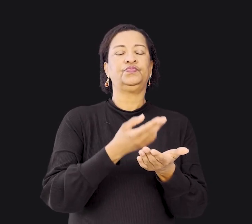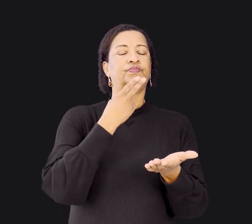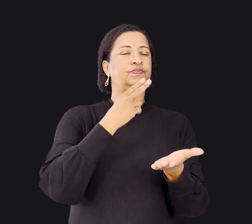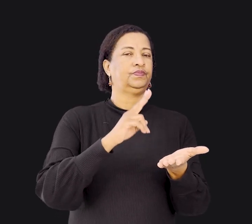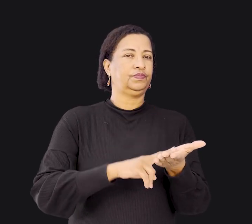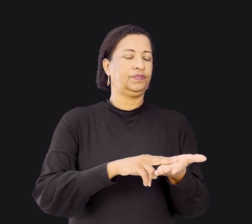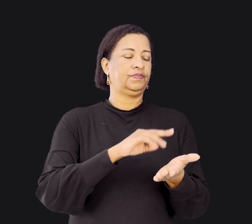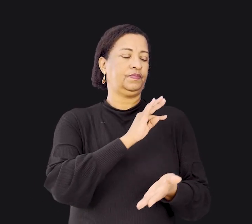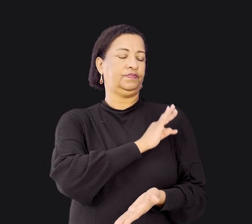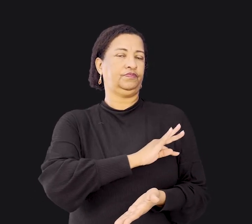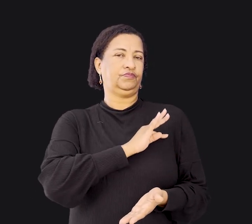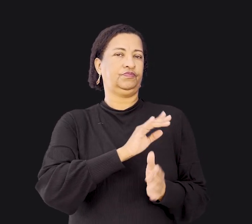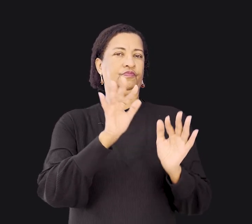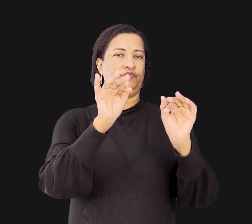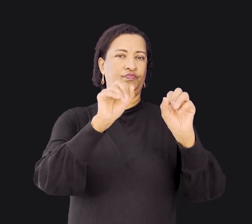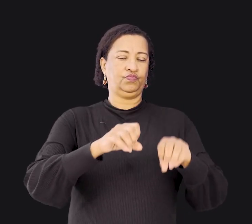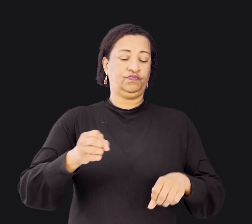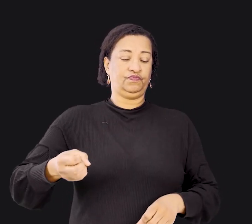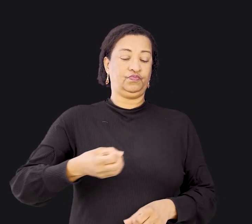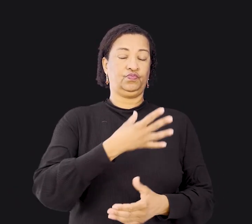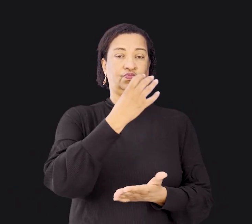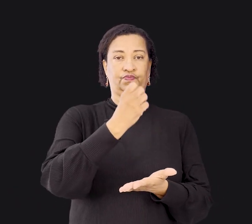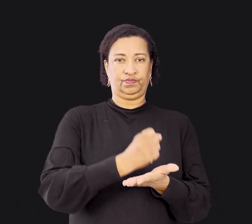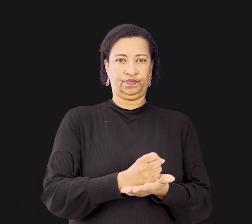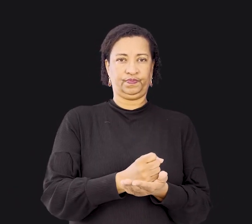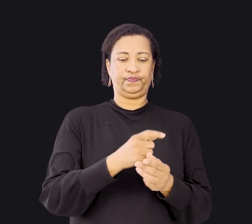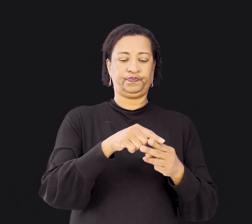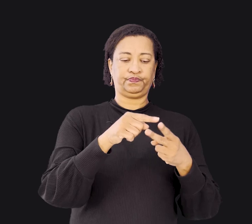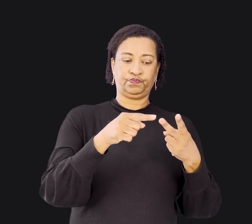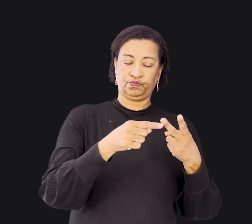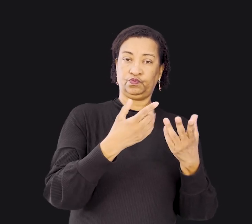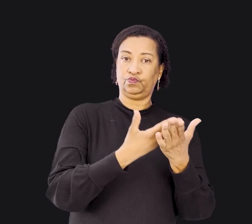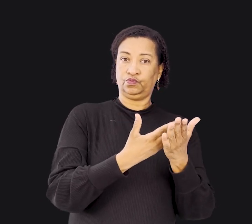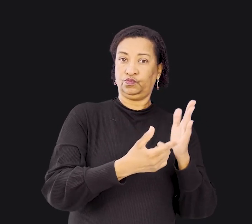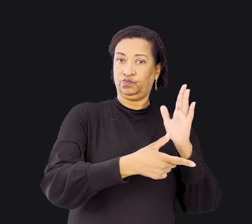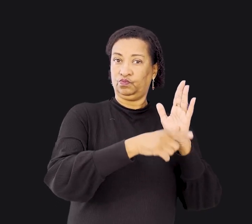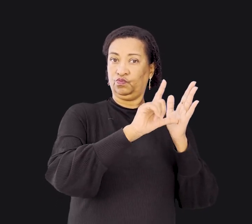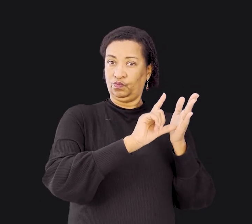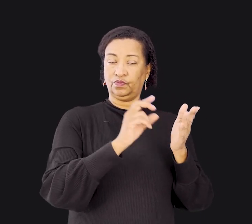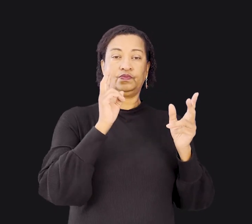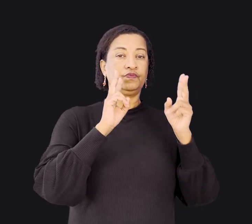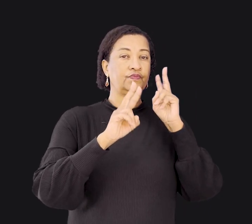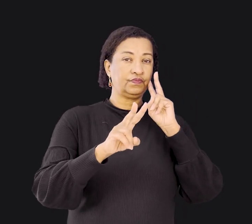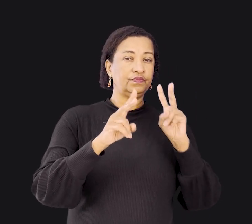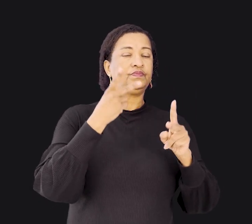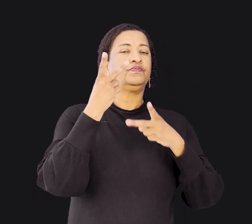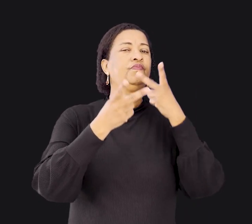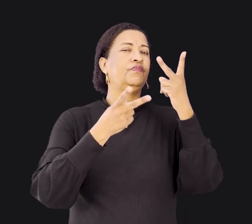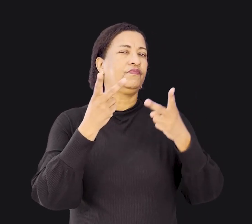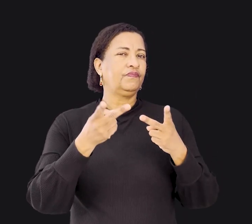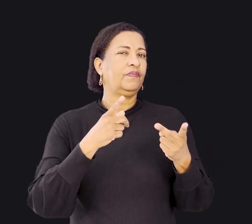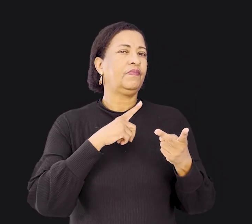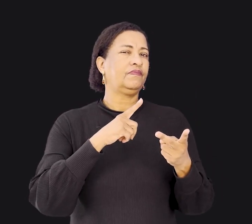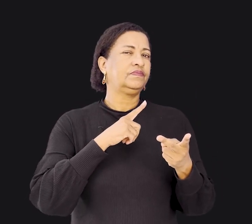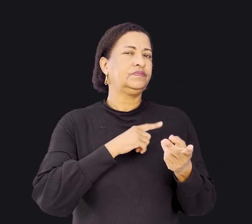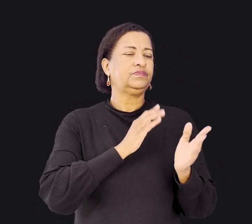Novo Testamento. Nos 2 primeiros estudos da carta de Tiago vimos o que ele tinha a dizer sobre as fontes e a sequência